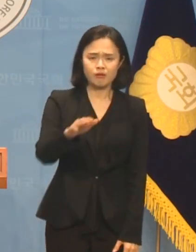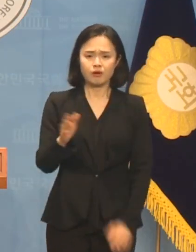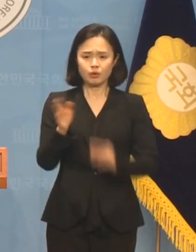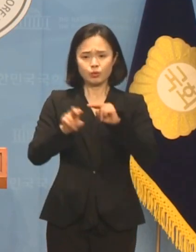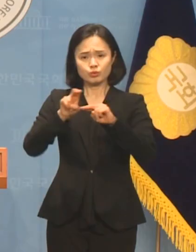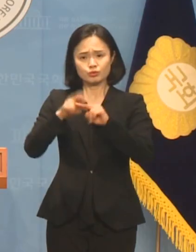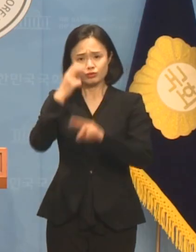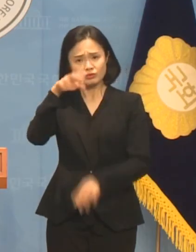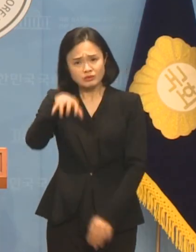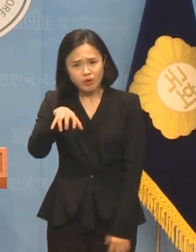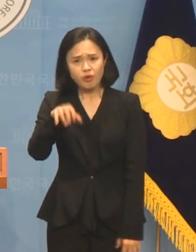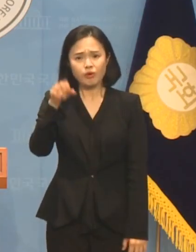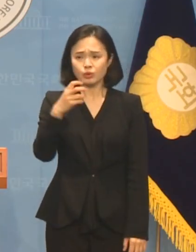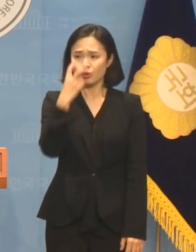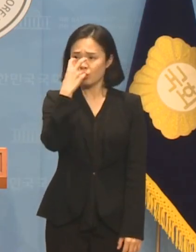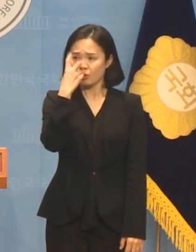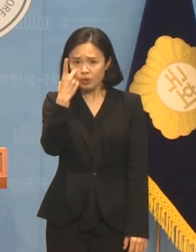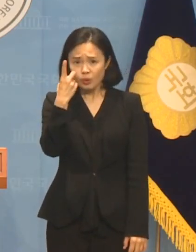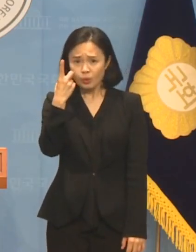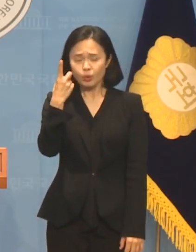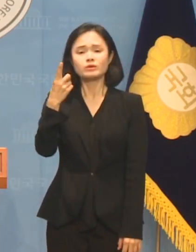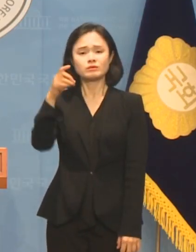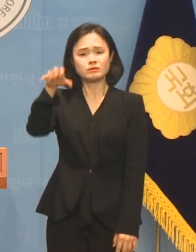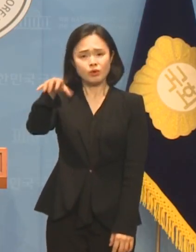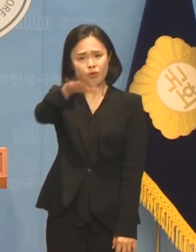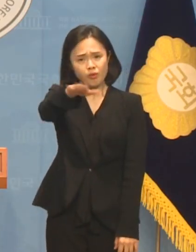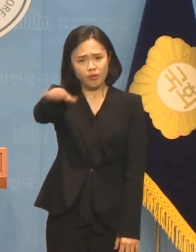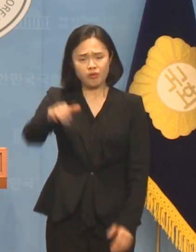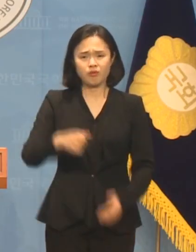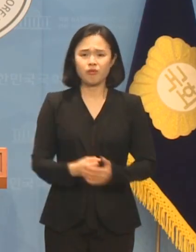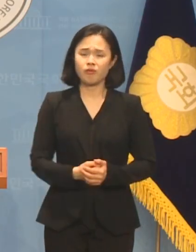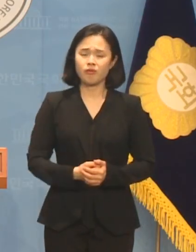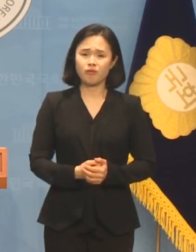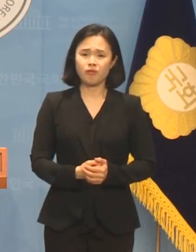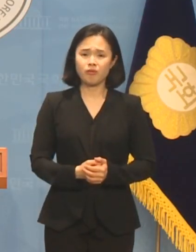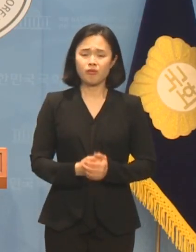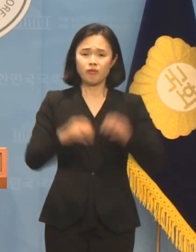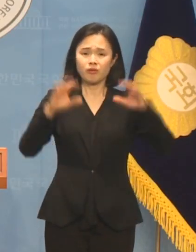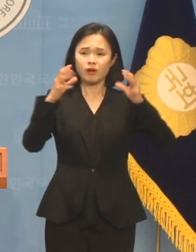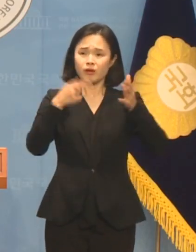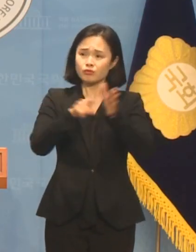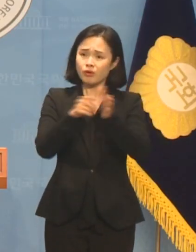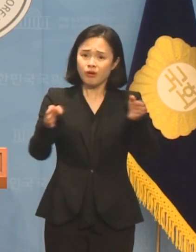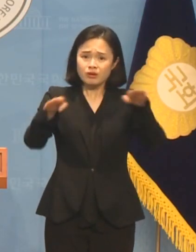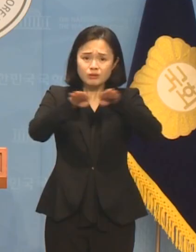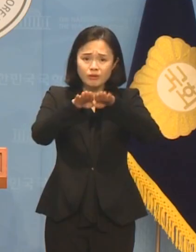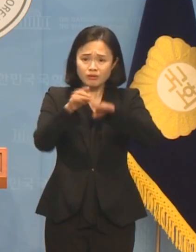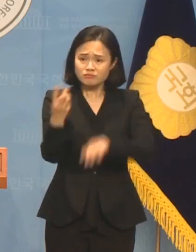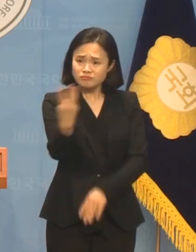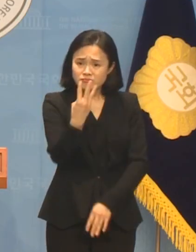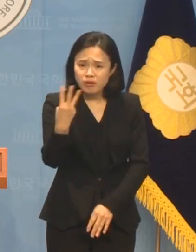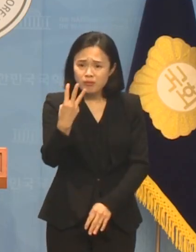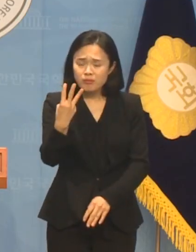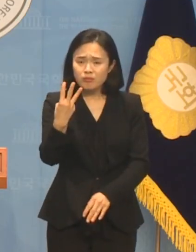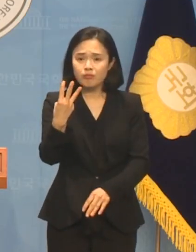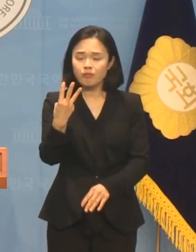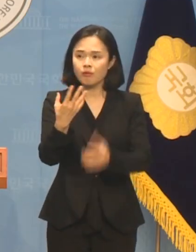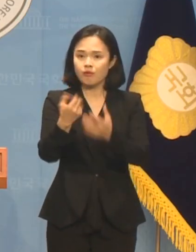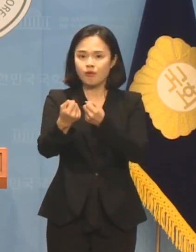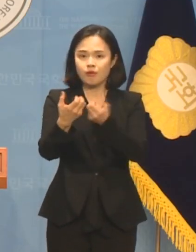경고드립니다. 국가기관 간에 내전을 벌이겠다는 것인지요? 국민들이 얼마나